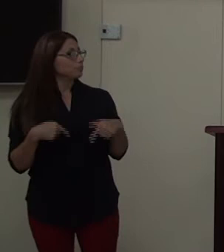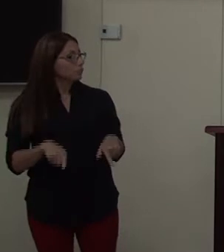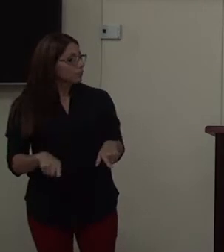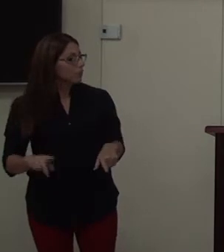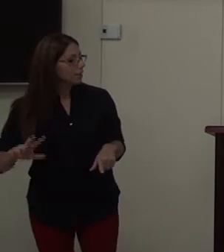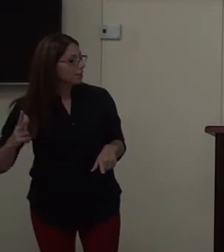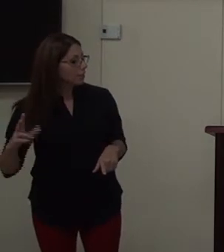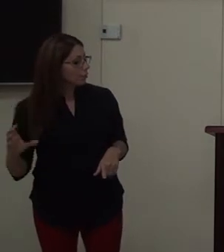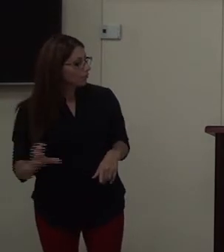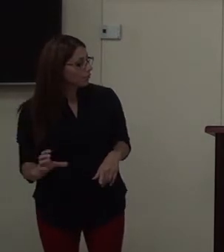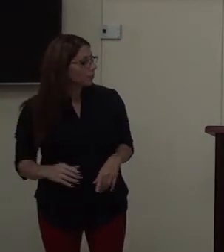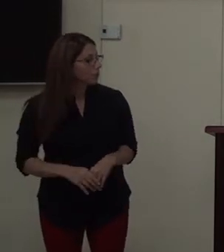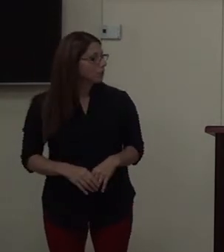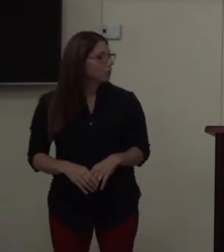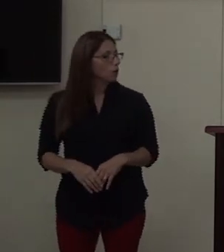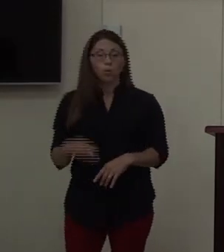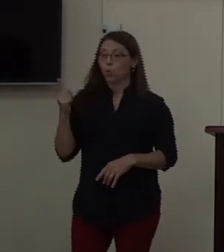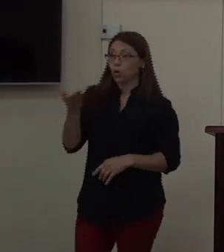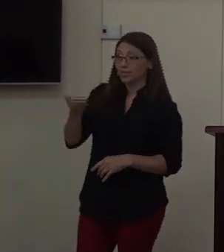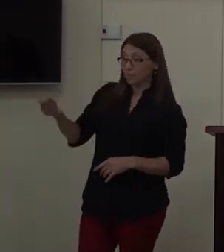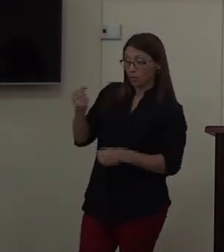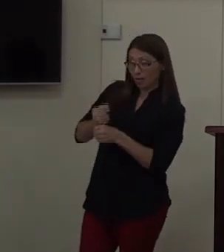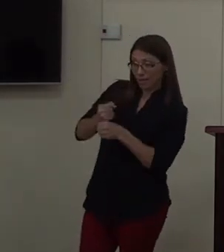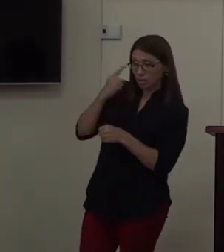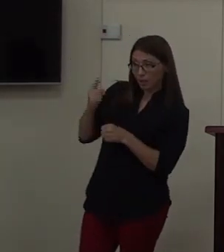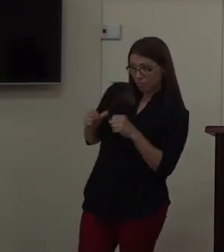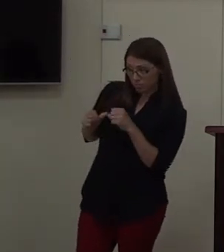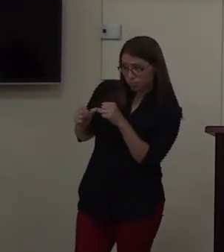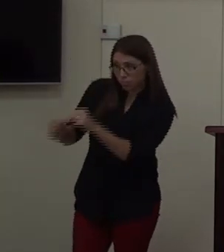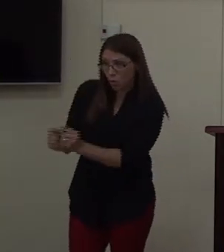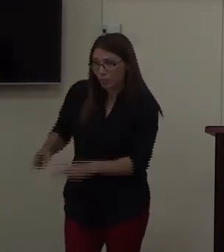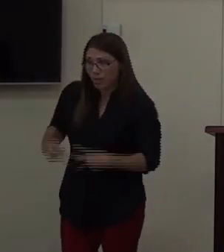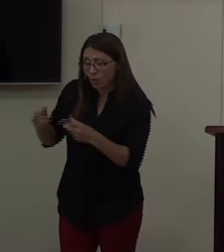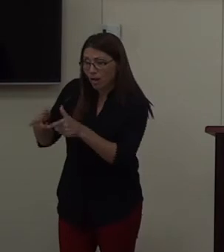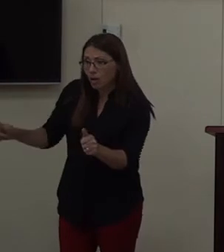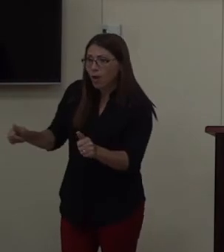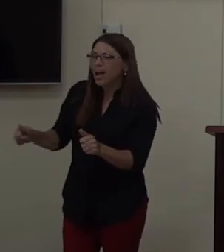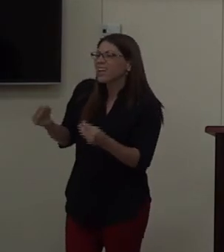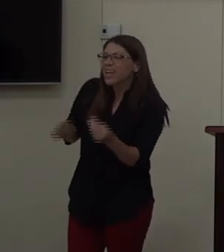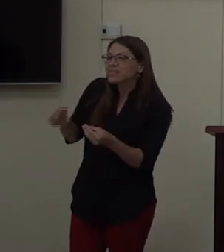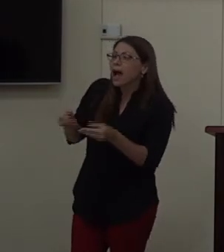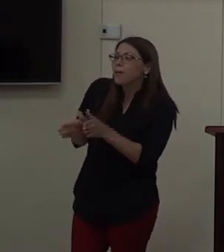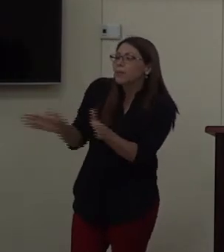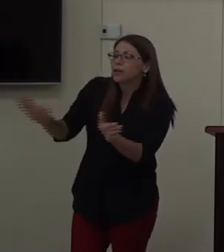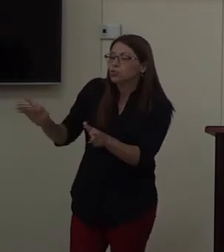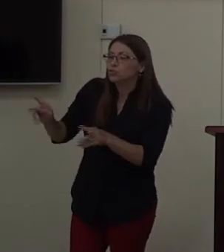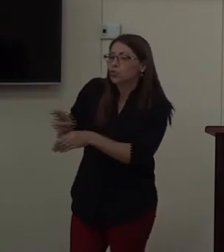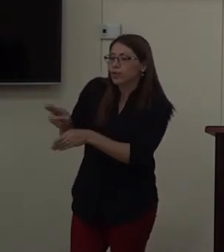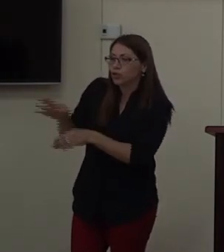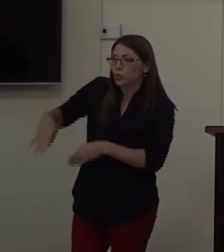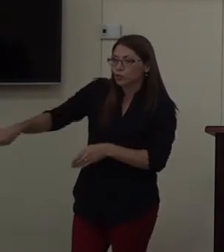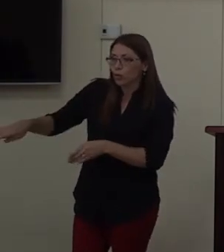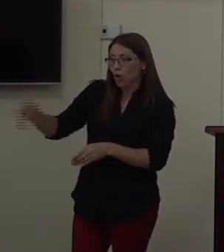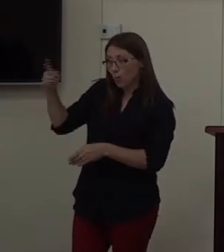de los aspectos en la labor para mantener una lengua con vida consiste en ampliar sus dominios de uso, motivo por el cual es imprescindible